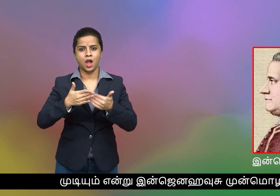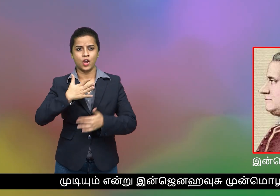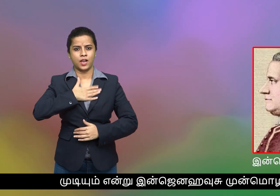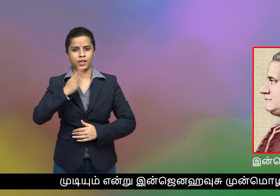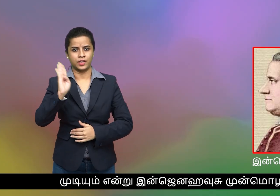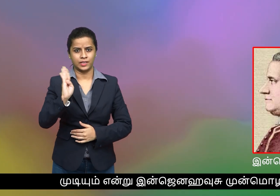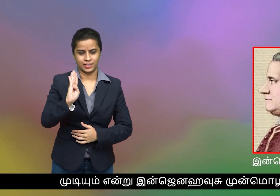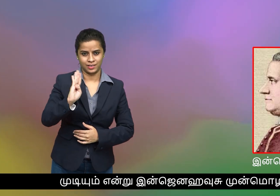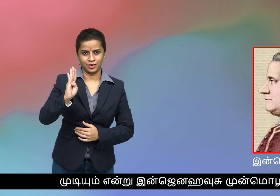முன்மொழிந்தார்.